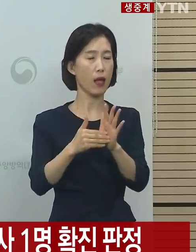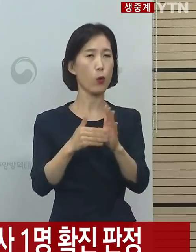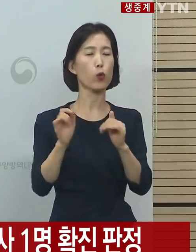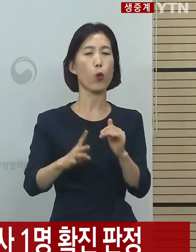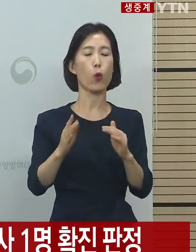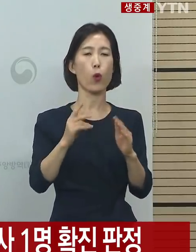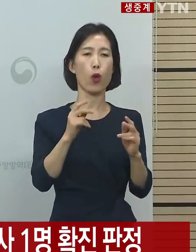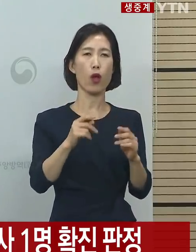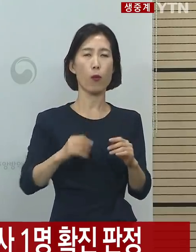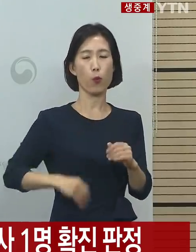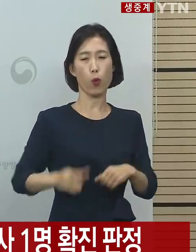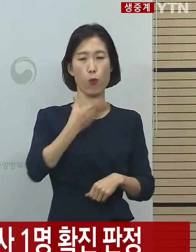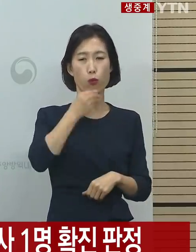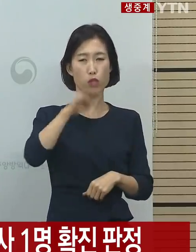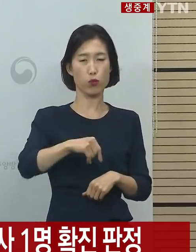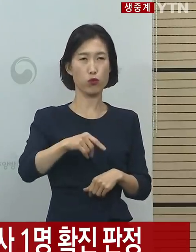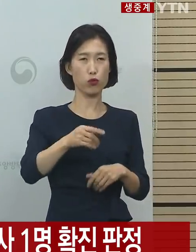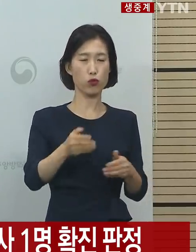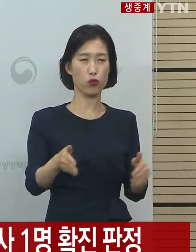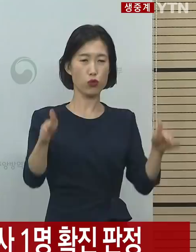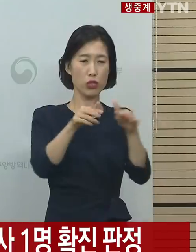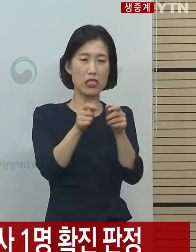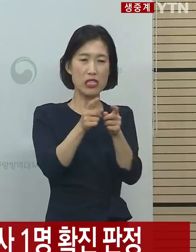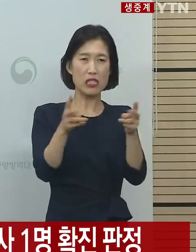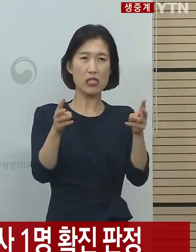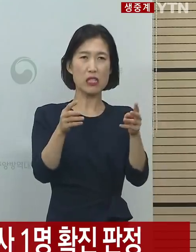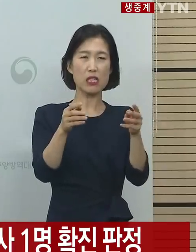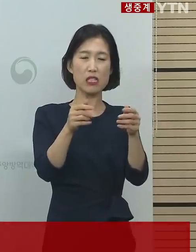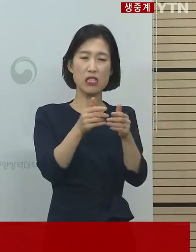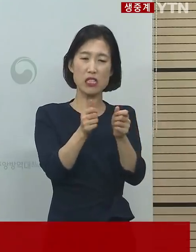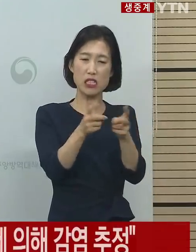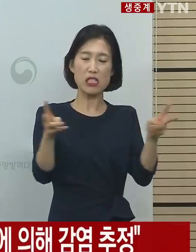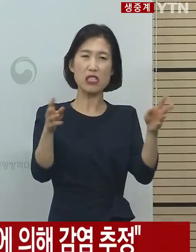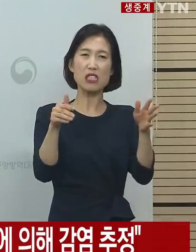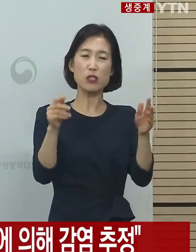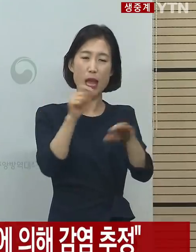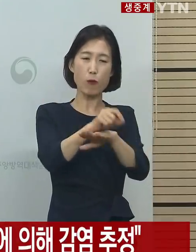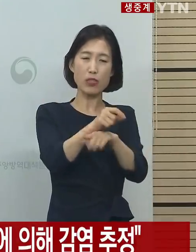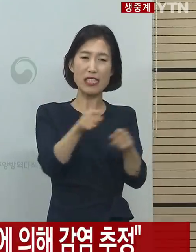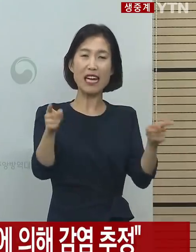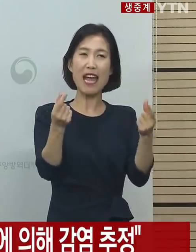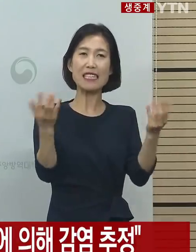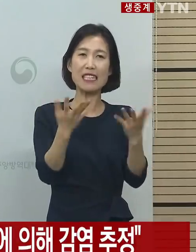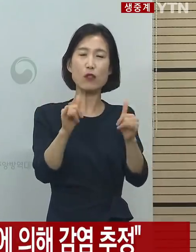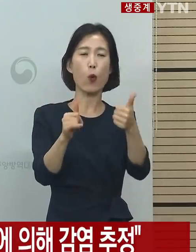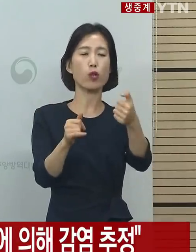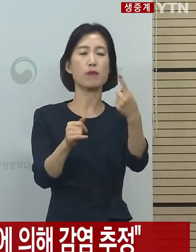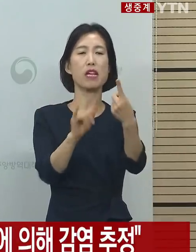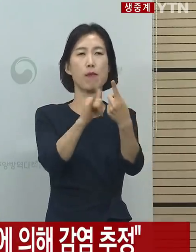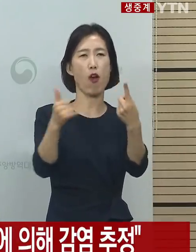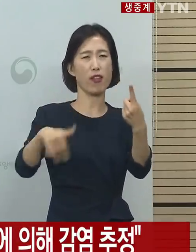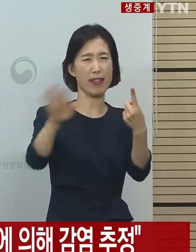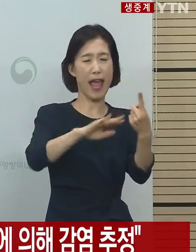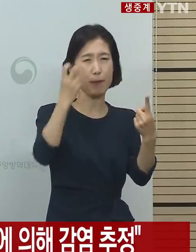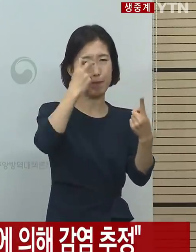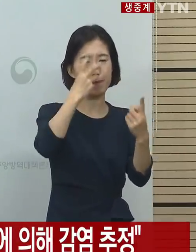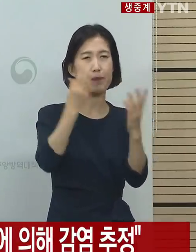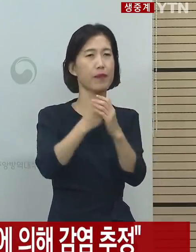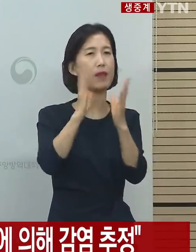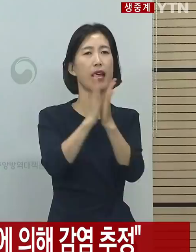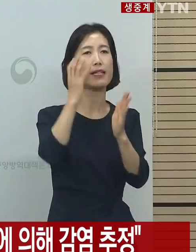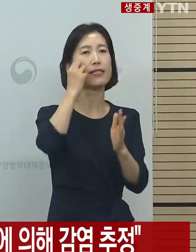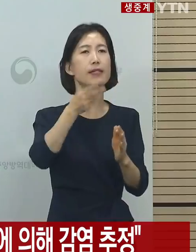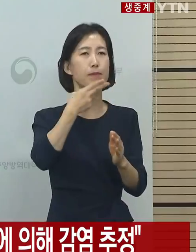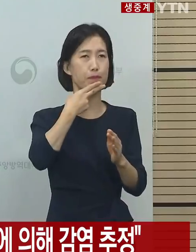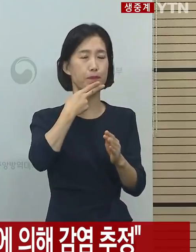직원들 같은 국에 근무하고 같은 층에 근무하였던 51명에 대해서는 진단검사를 시행하였고 모두 음성으로 확인이